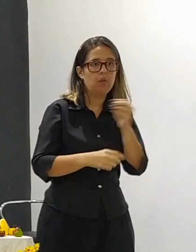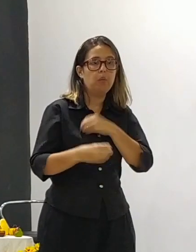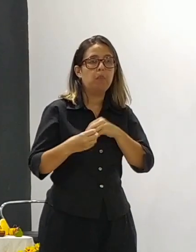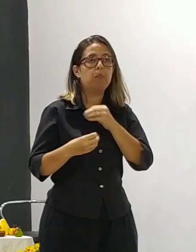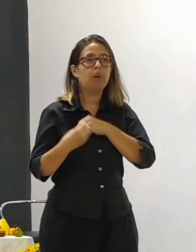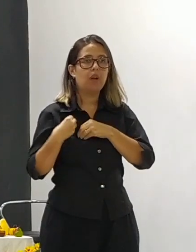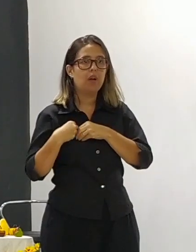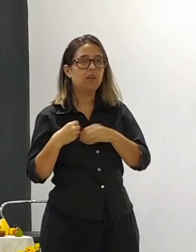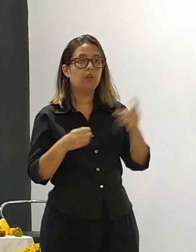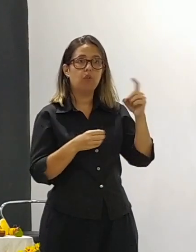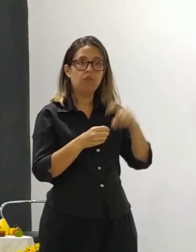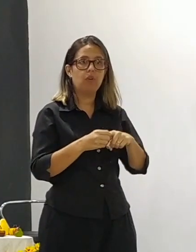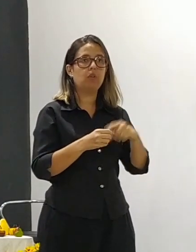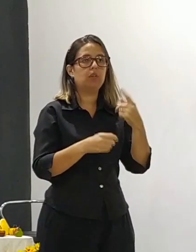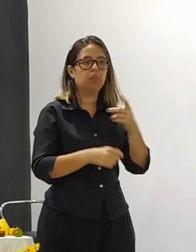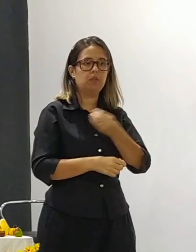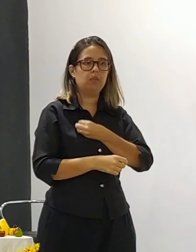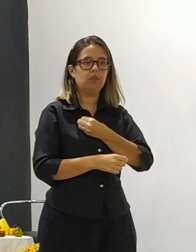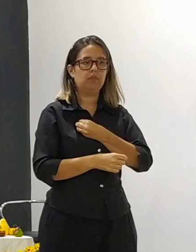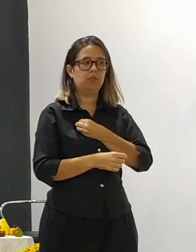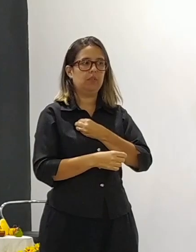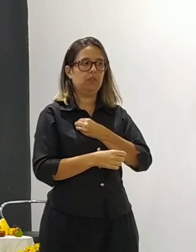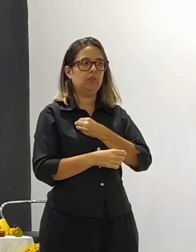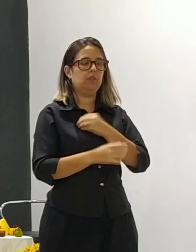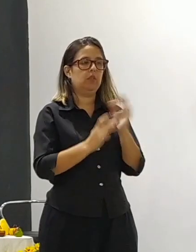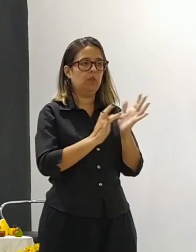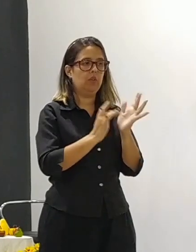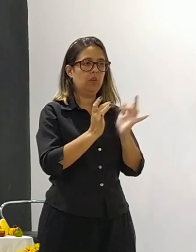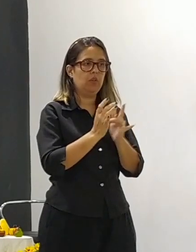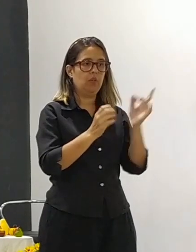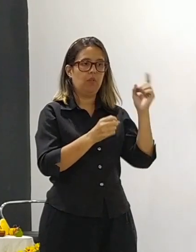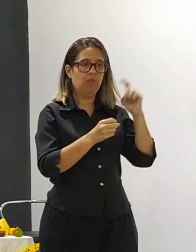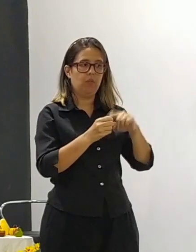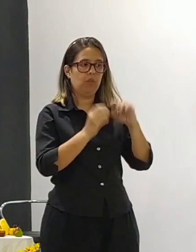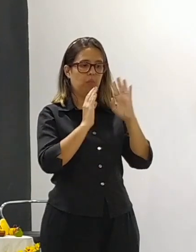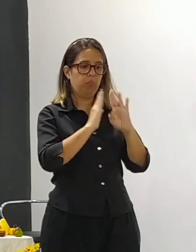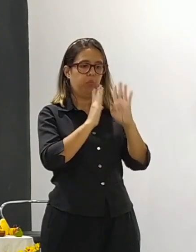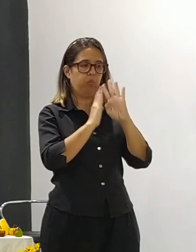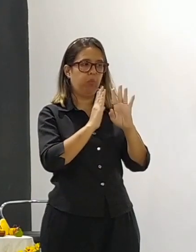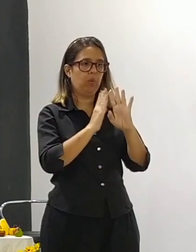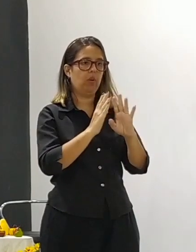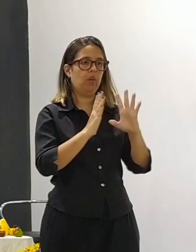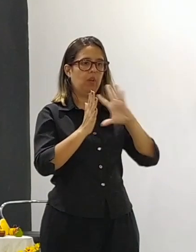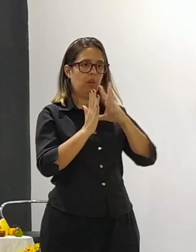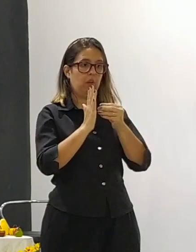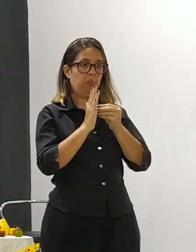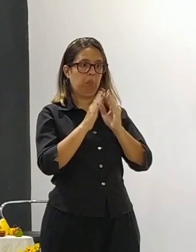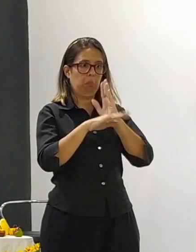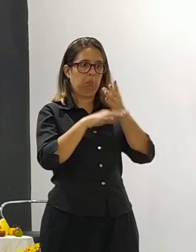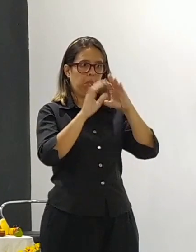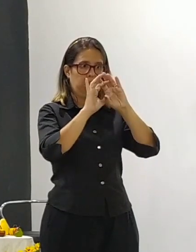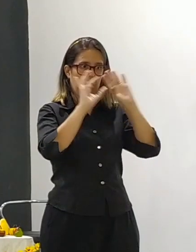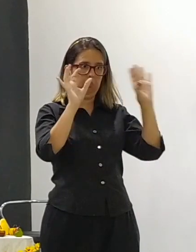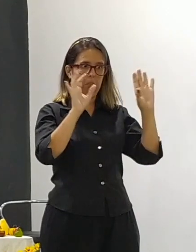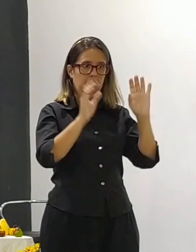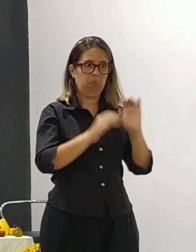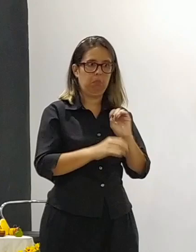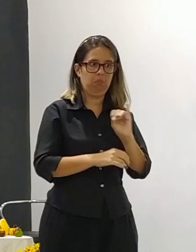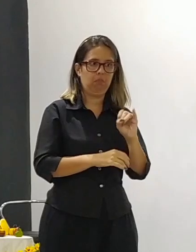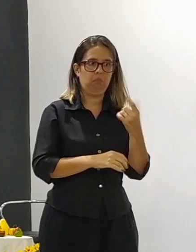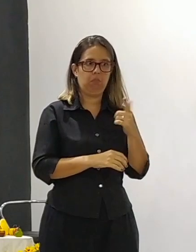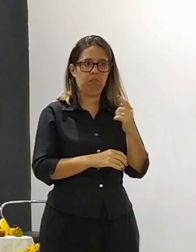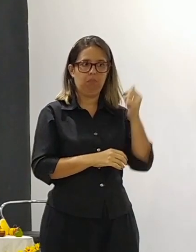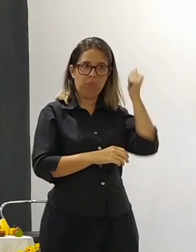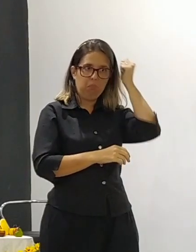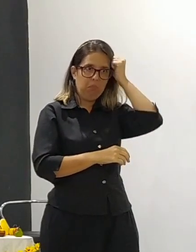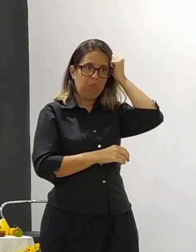para a sua vida, está perdendo tempo. Jesus vai voltar, a trombeta vai soar, a igreja vai subir. Mas se você não se arrepender dos